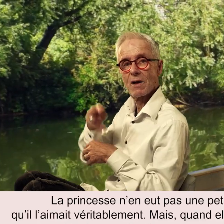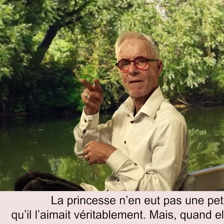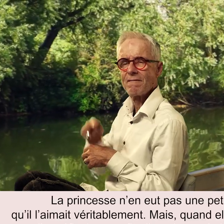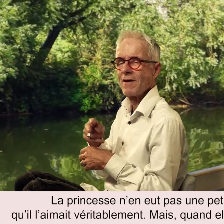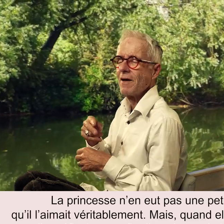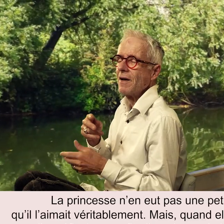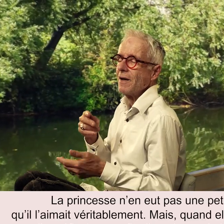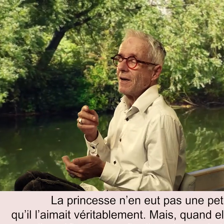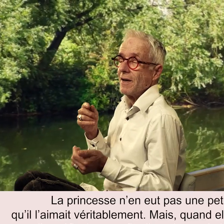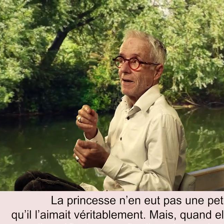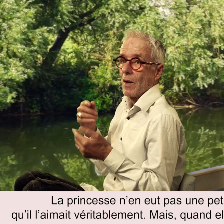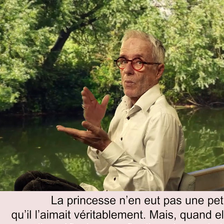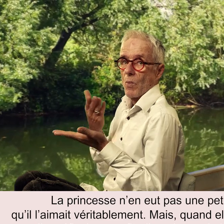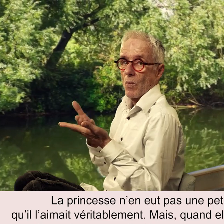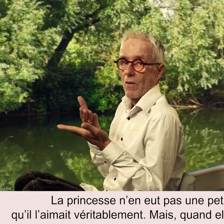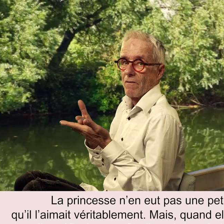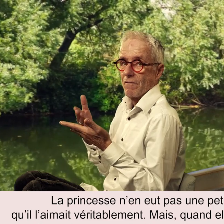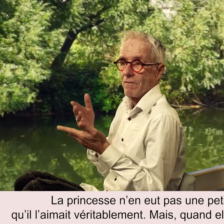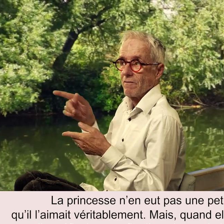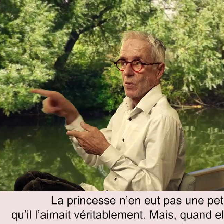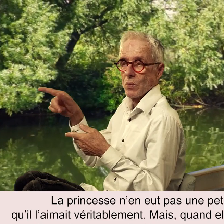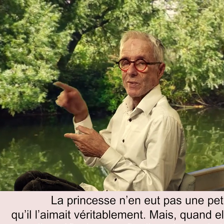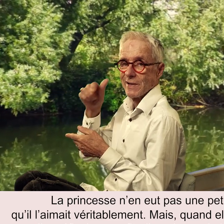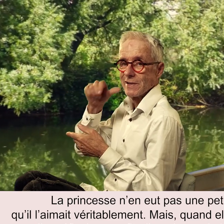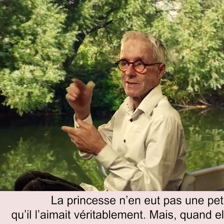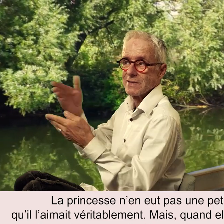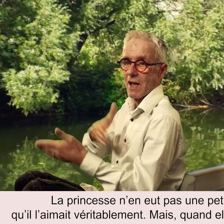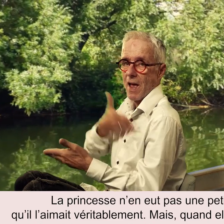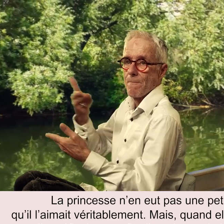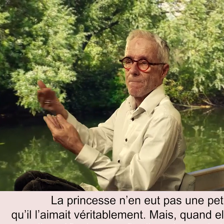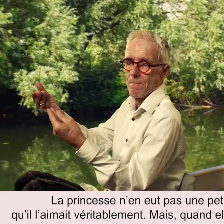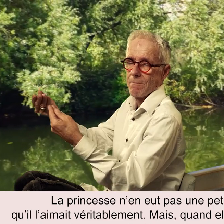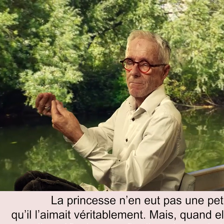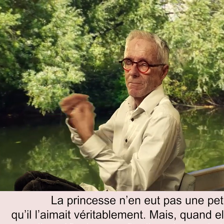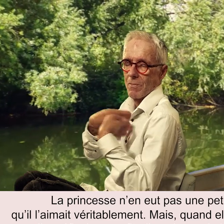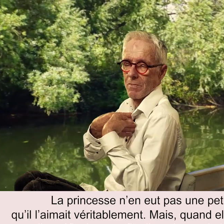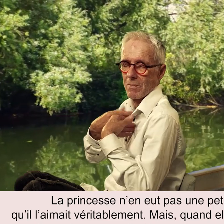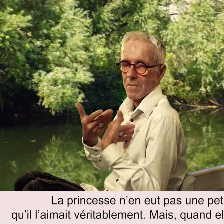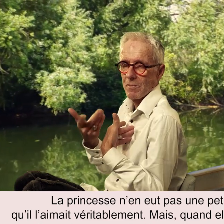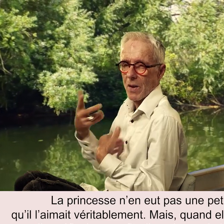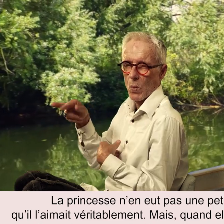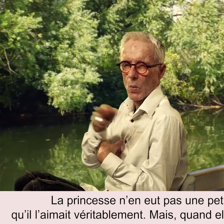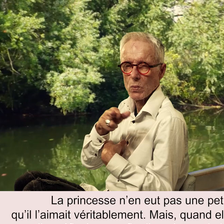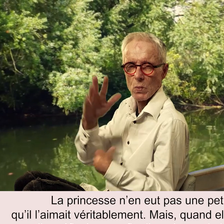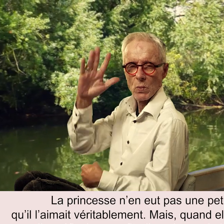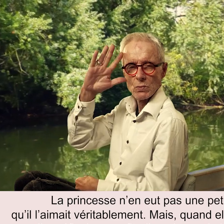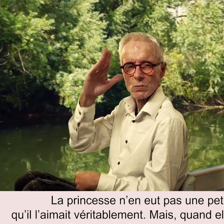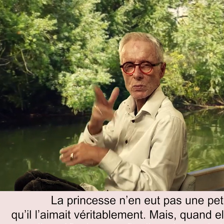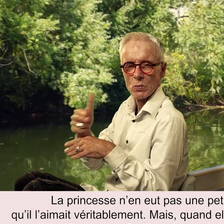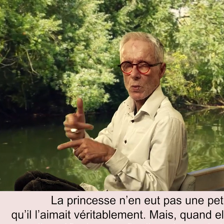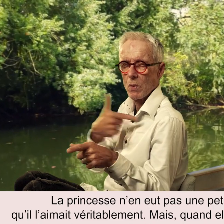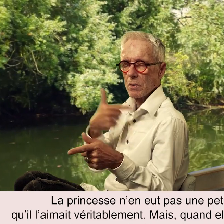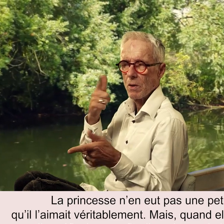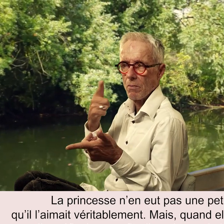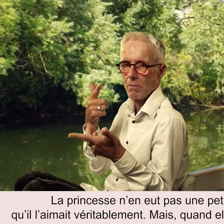de connaître qu'il l'aimait véritablement. Mais quand elle fut dans son cabinet, quelle réflexion ne fit-elle point sur